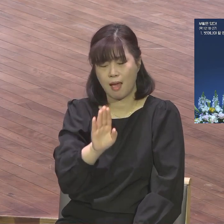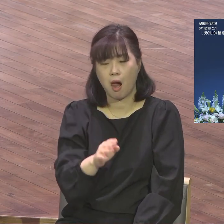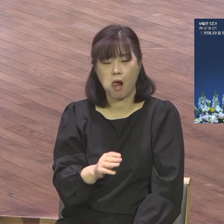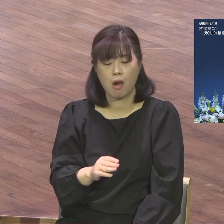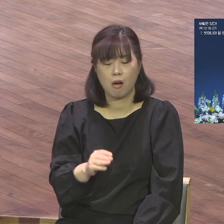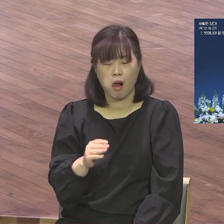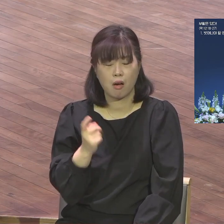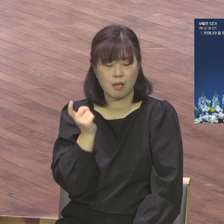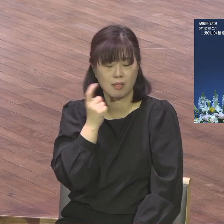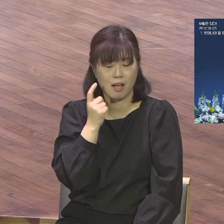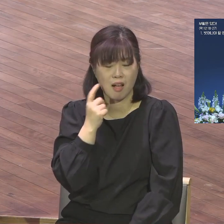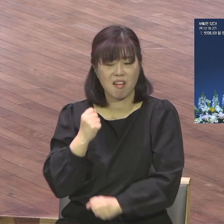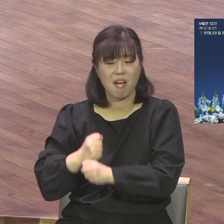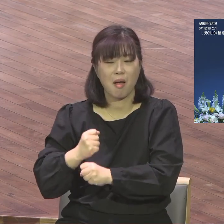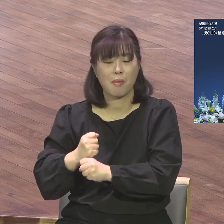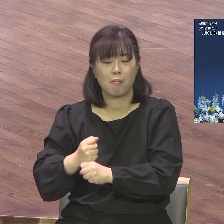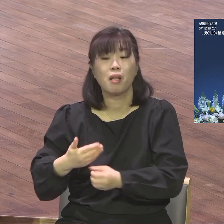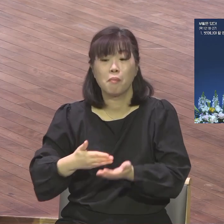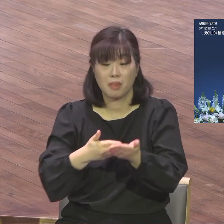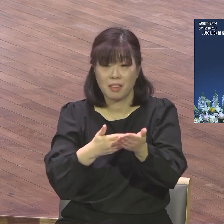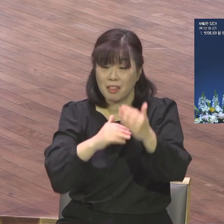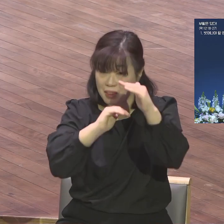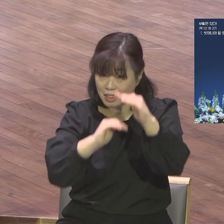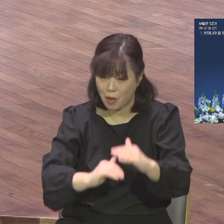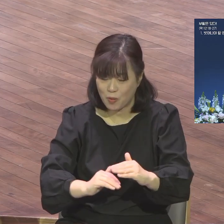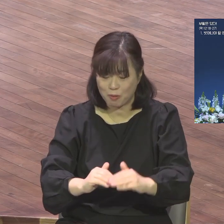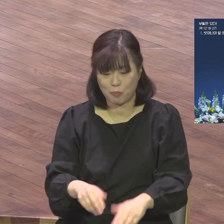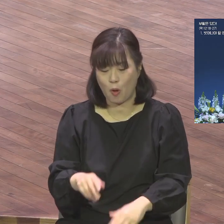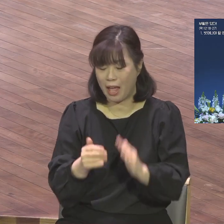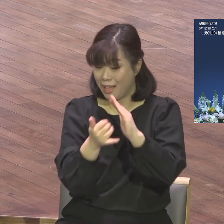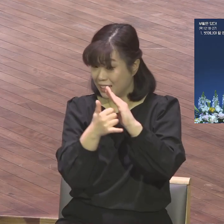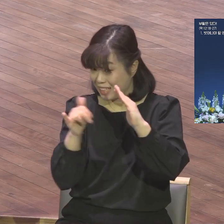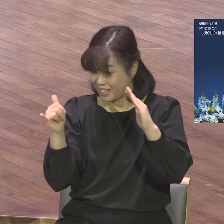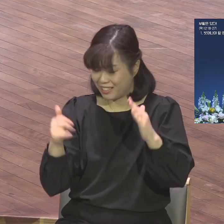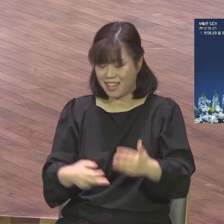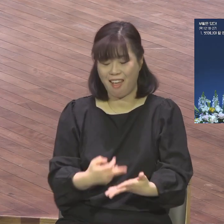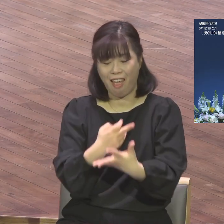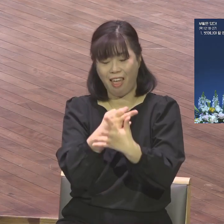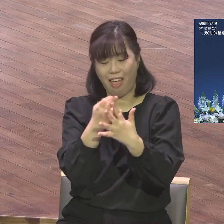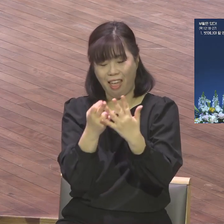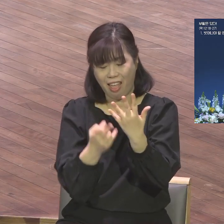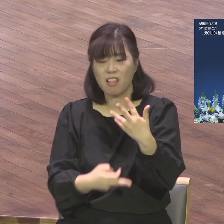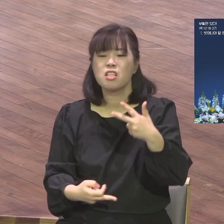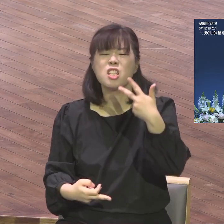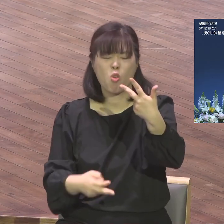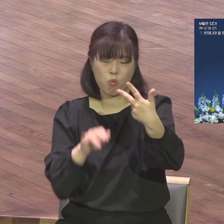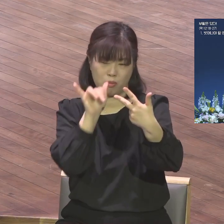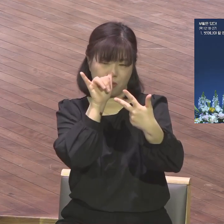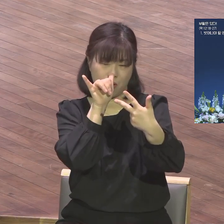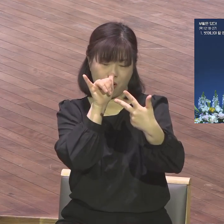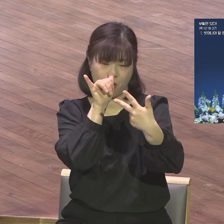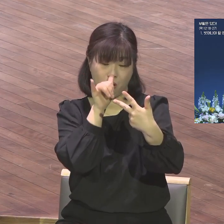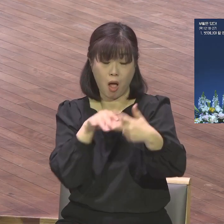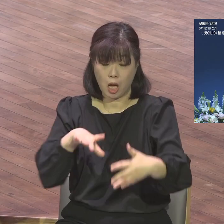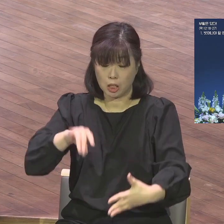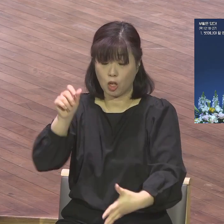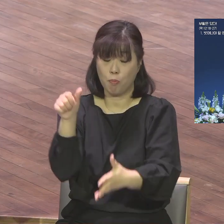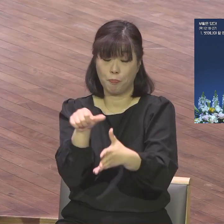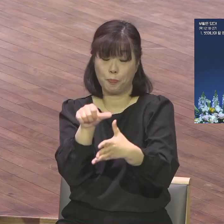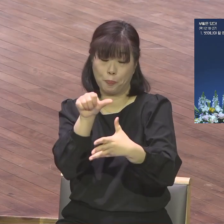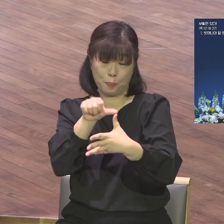한 집안에 7형제가 있는데 그 첫째 형과 그 형수가